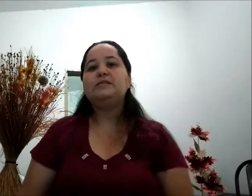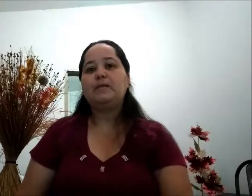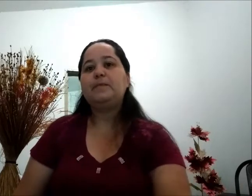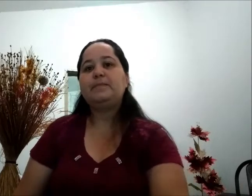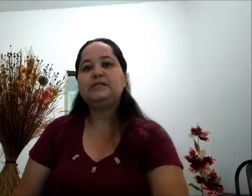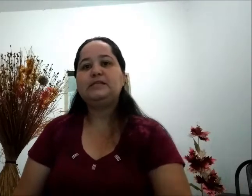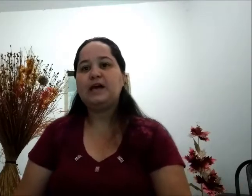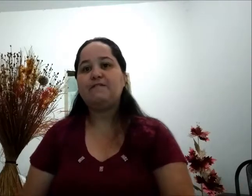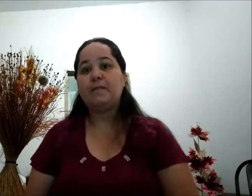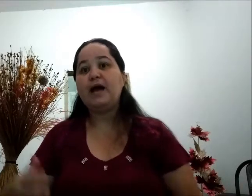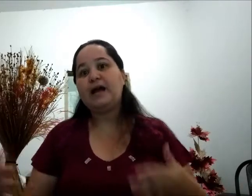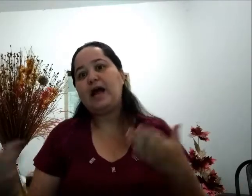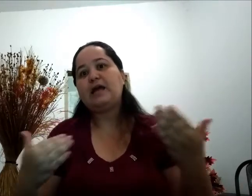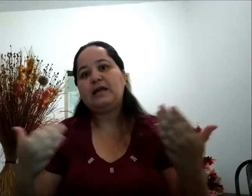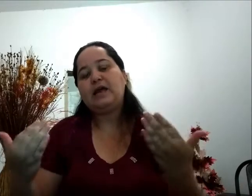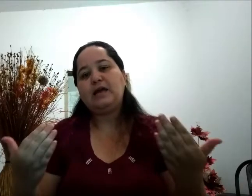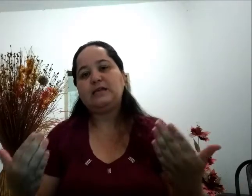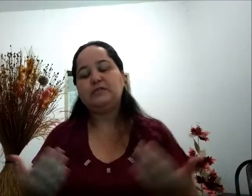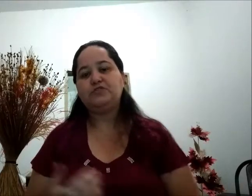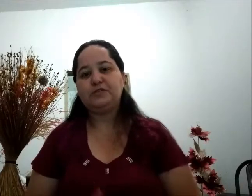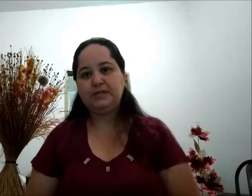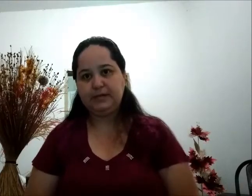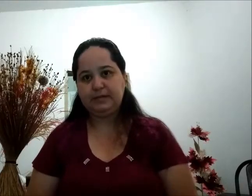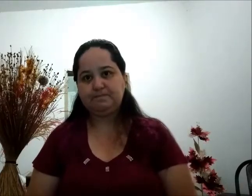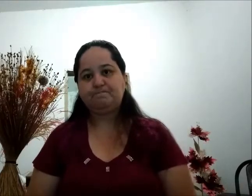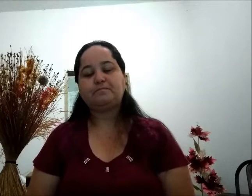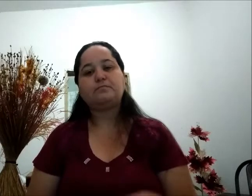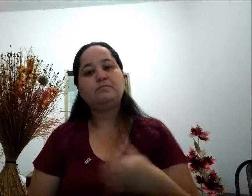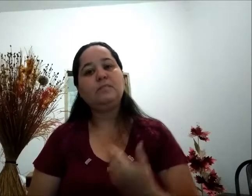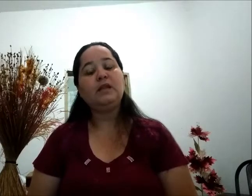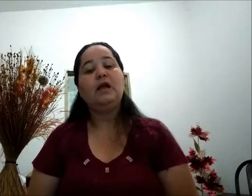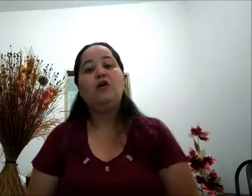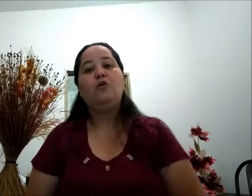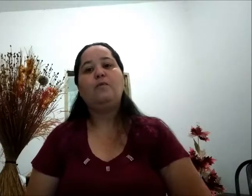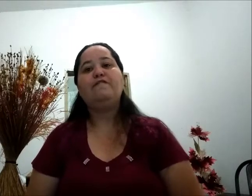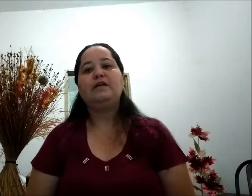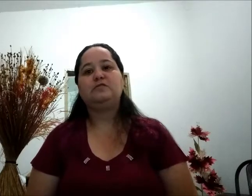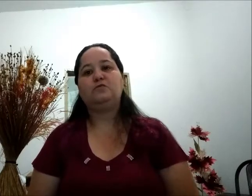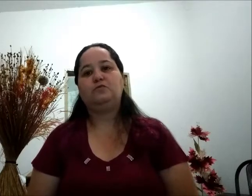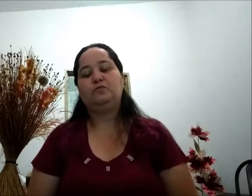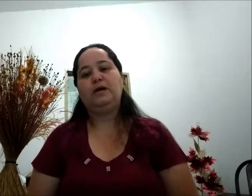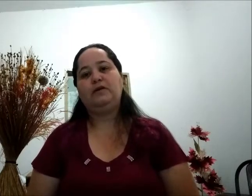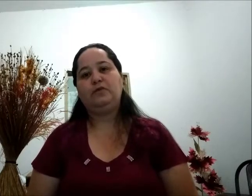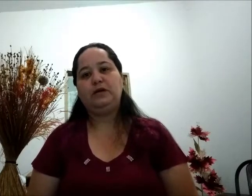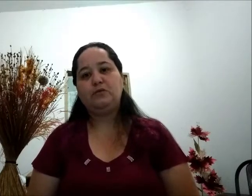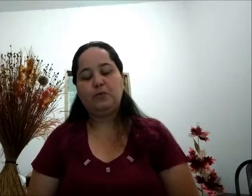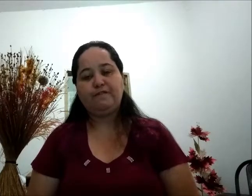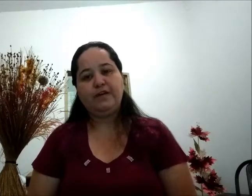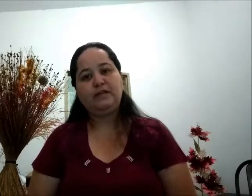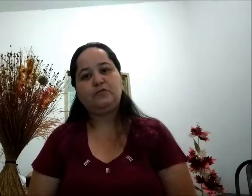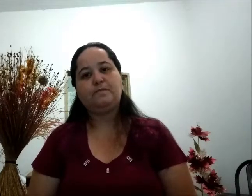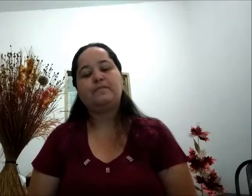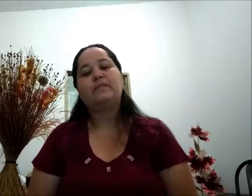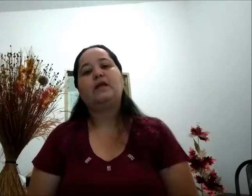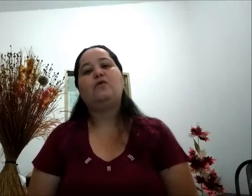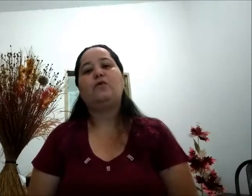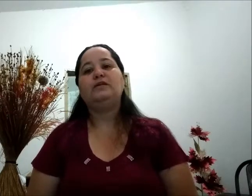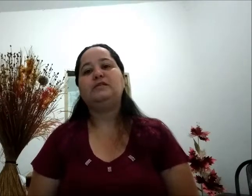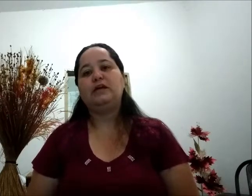sempre precisava marcar quem era essa Josiane. Uma vez, numa reunião, num evento, eu conheci a irmã